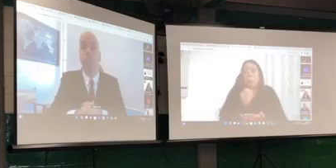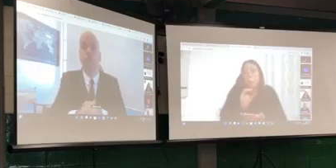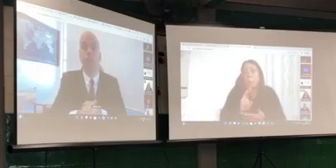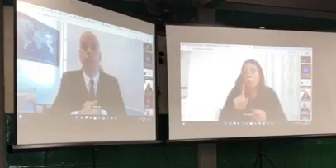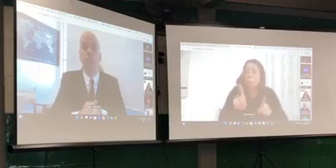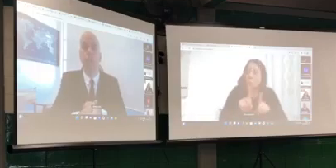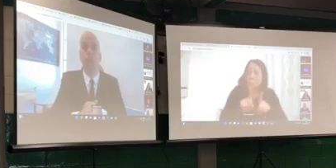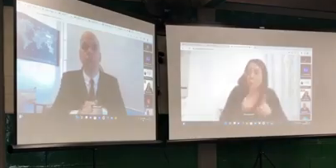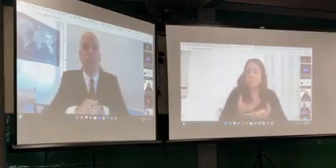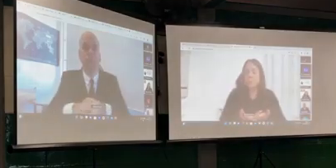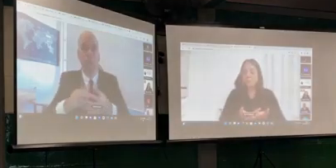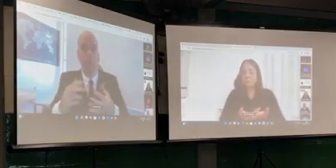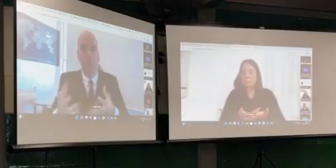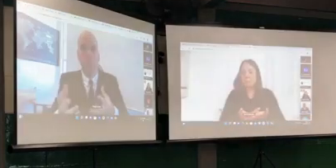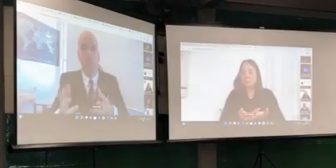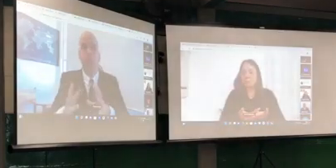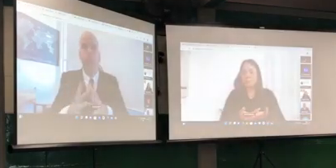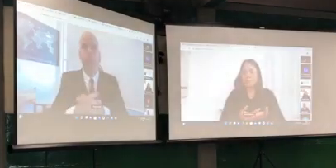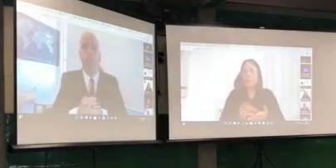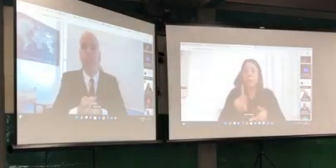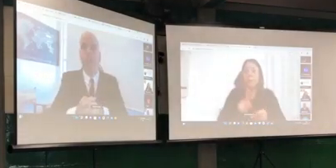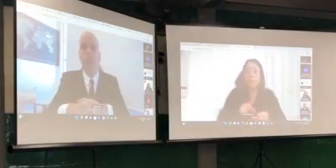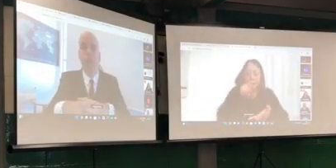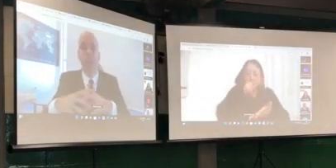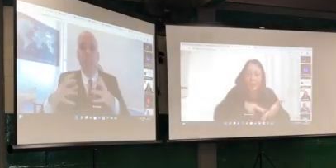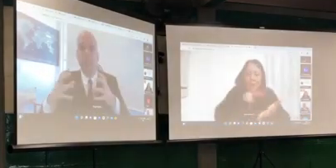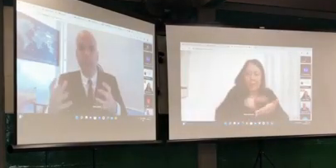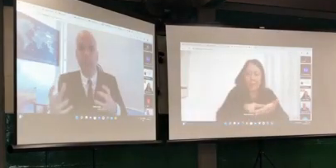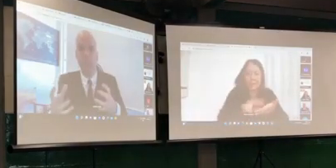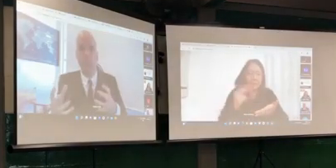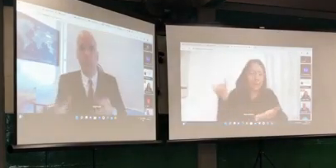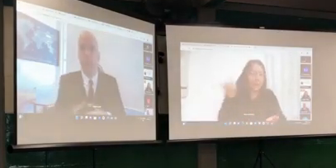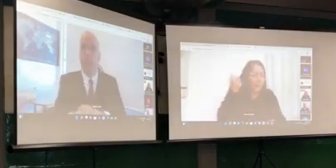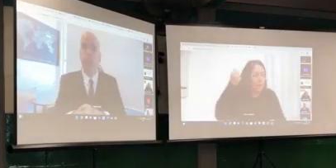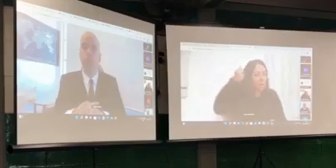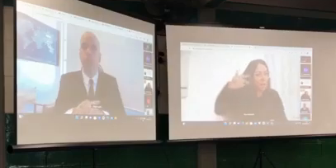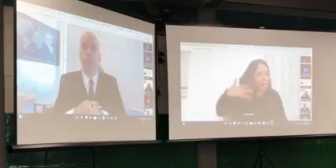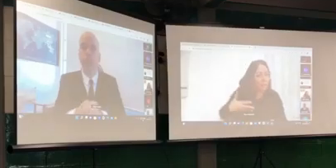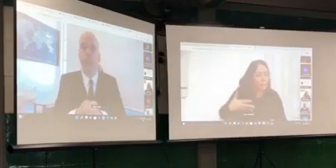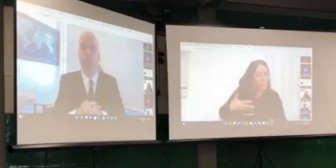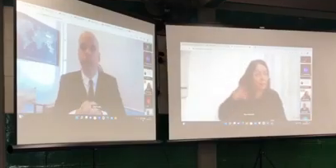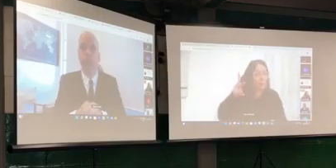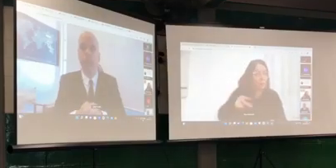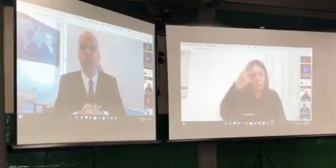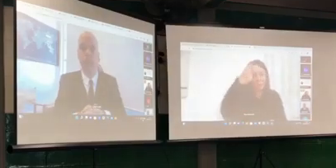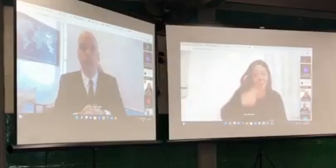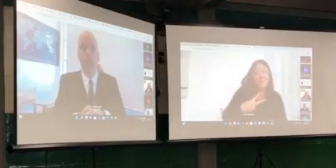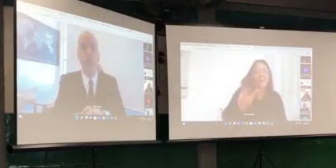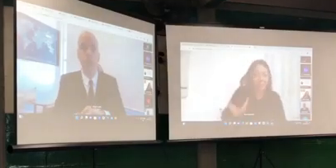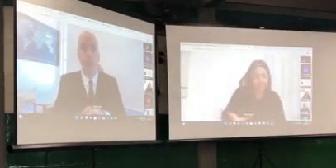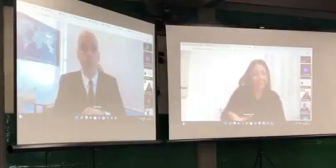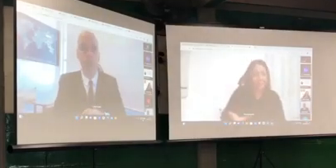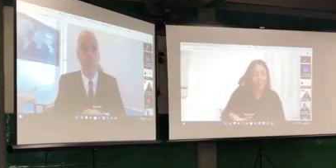também tem um leitor para fazer alguma descrição para a pessoa que for cega. Né? Então, tudo isso é